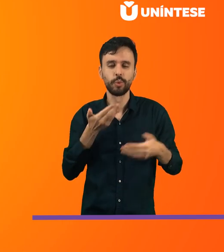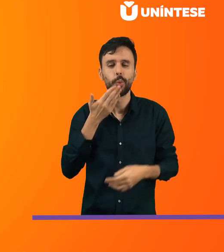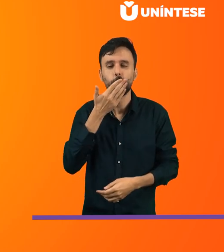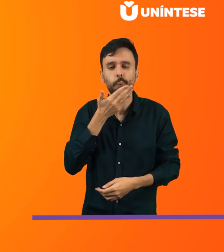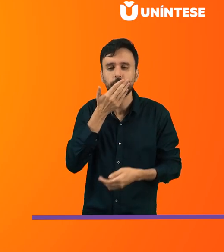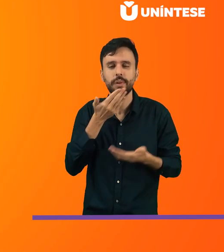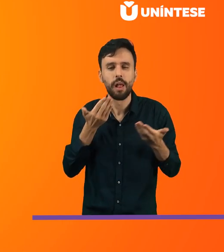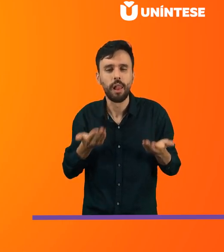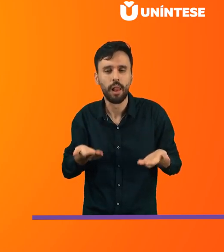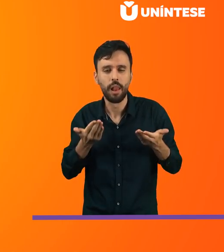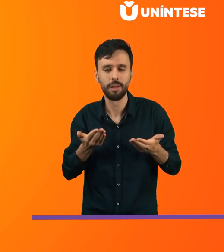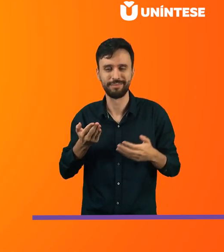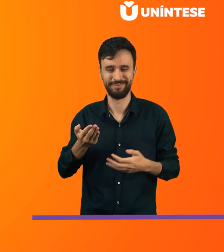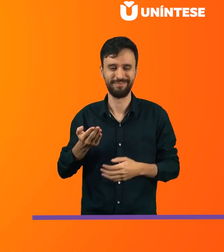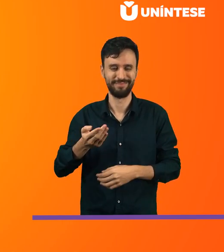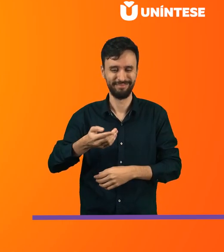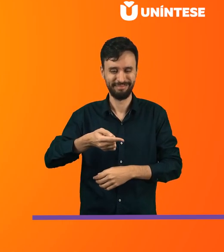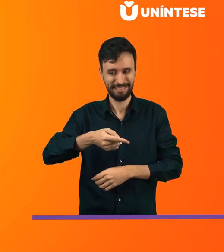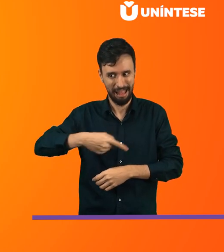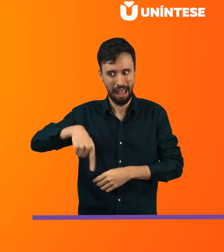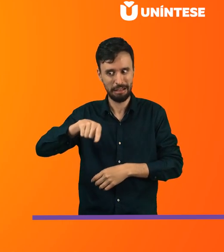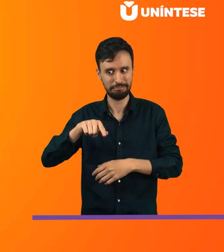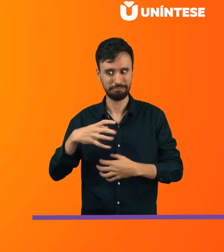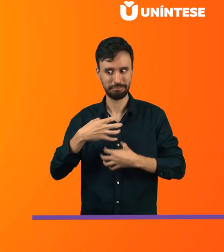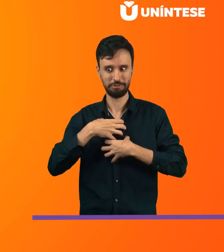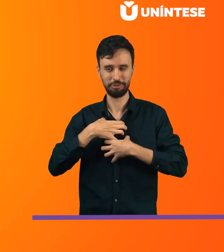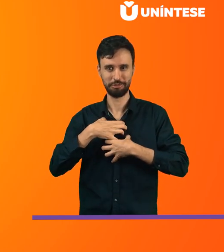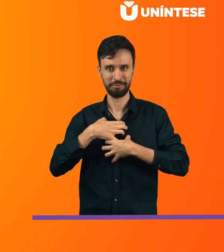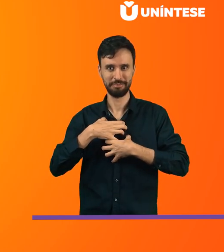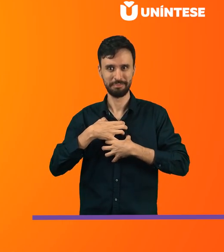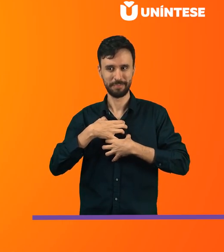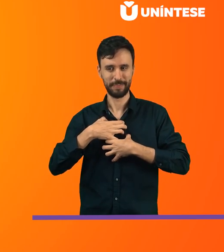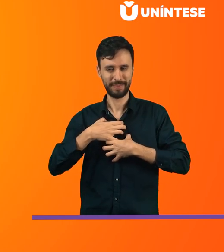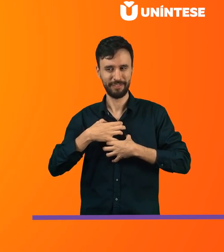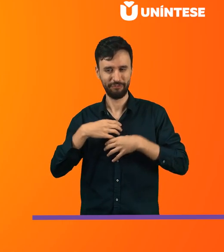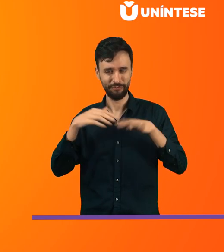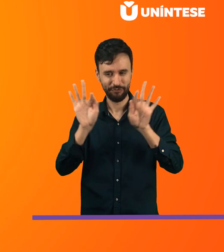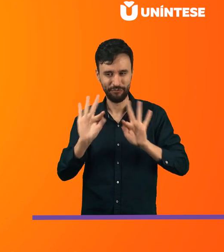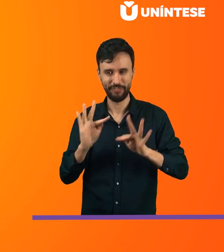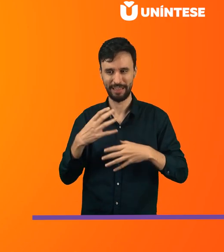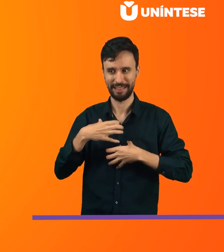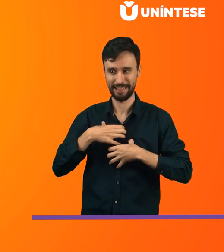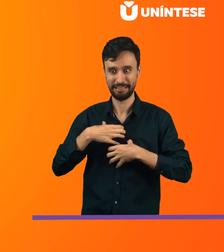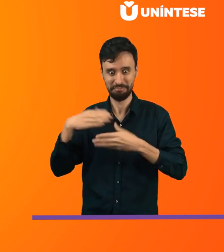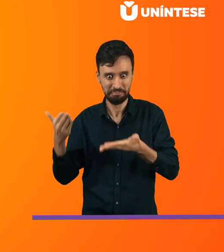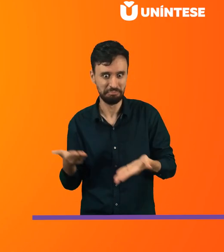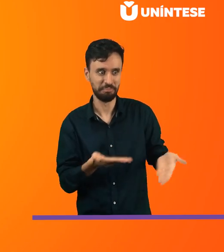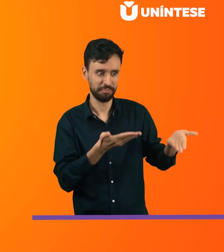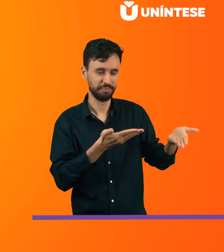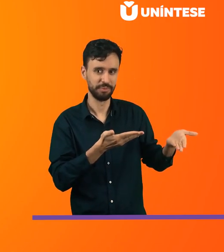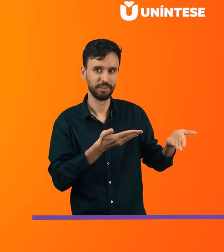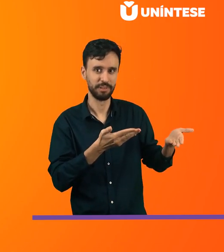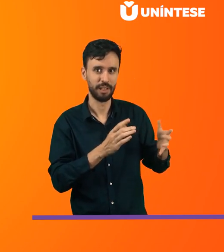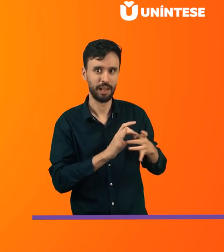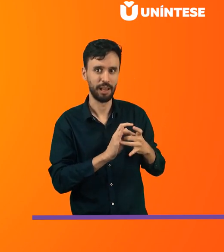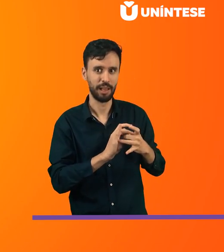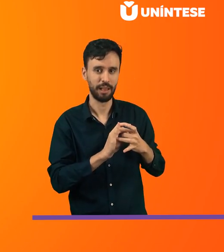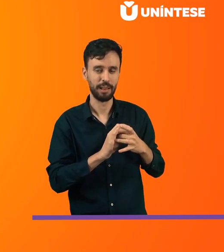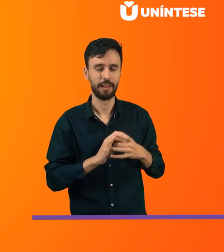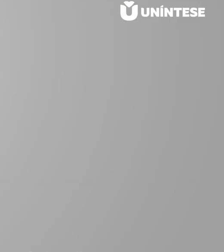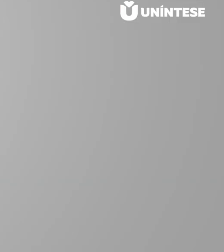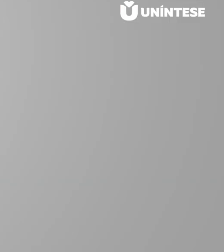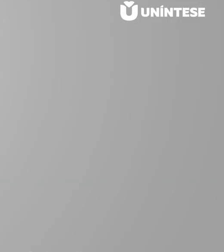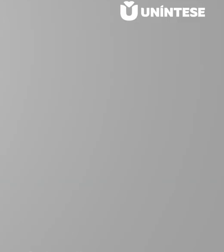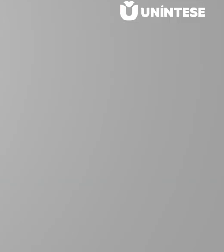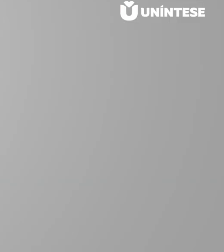agradável, leve, e que ele se sinta realmente convidado. Que ele se sinta bem com aquele convite e que dê vontade dele ir. Ele